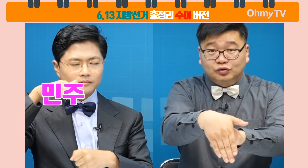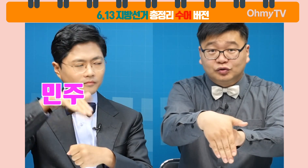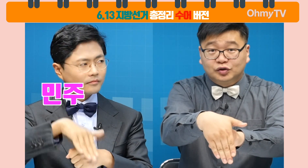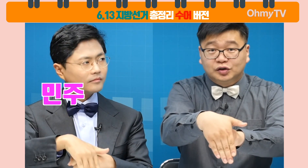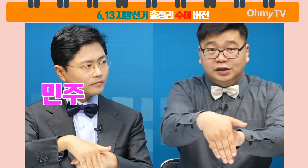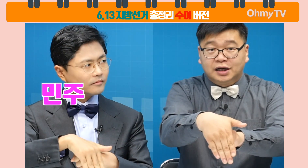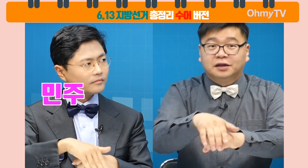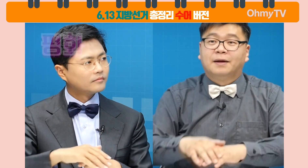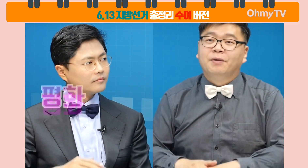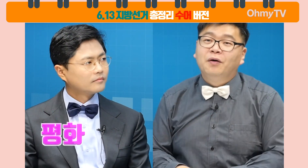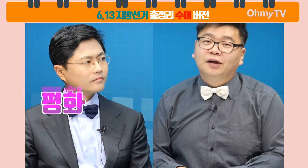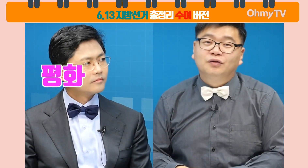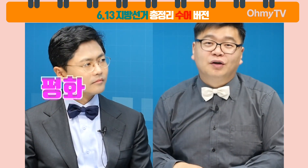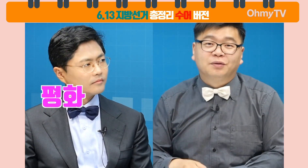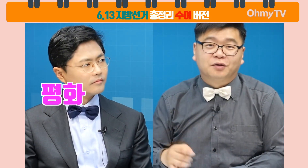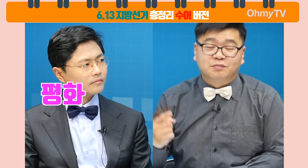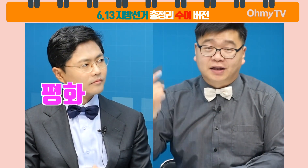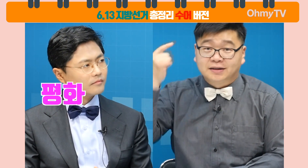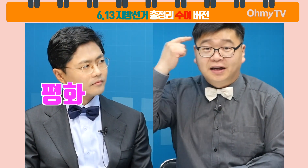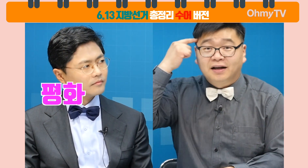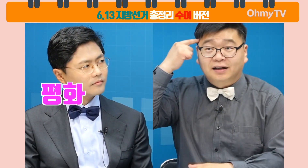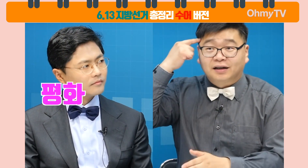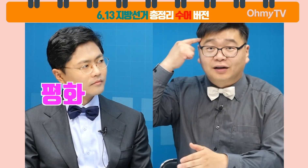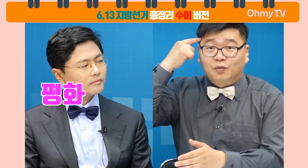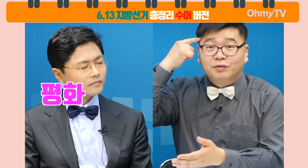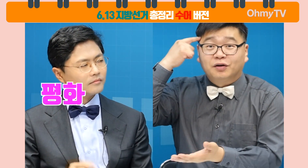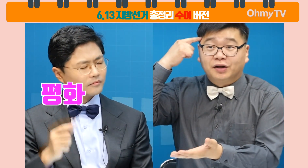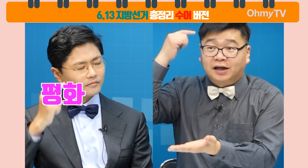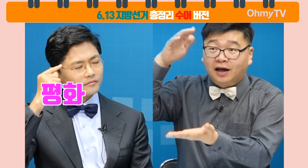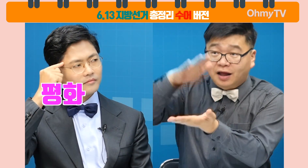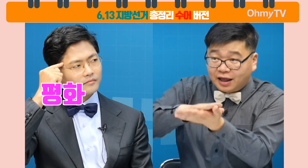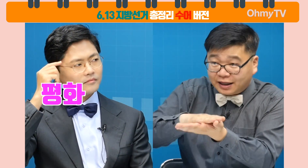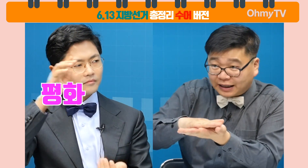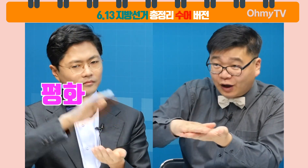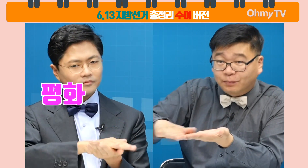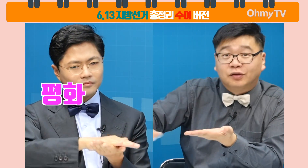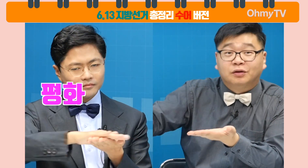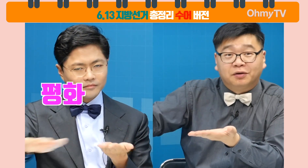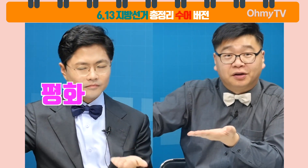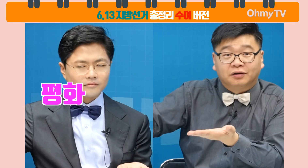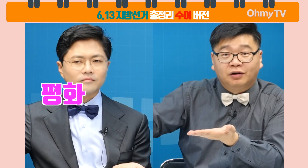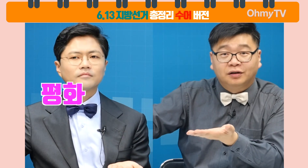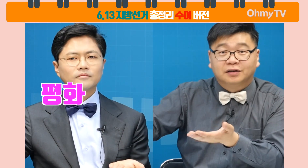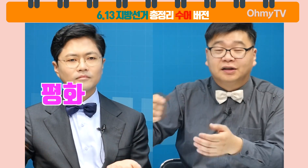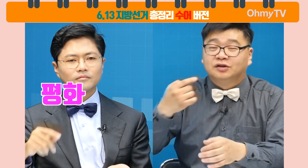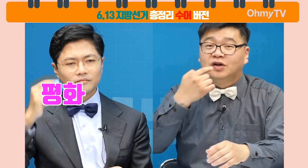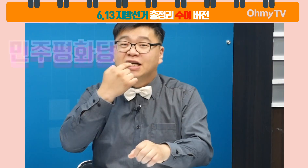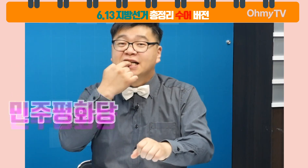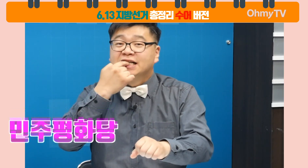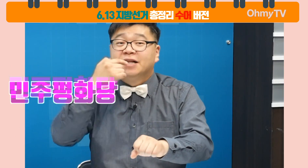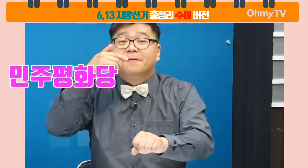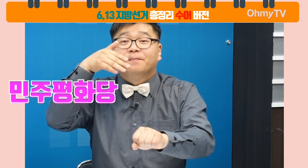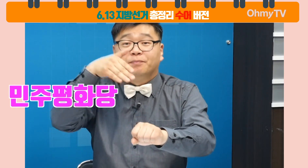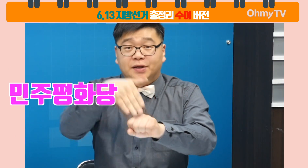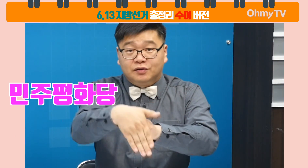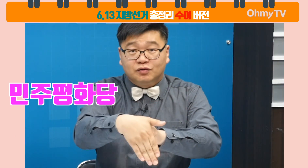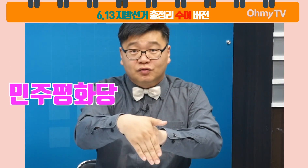민주. 평화라는 수화도 배웠습니다. 생각, 고민거리가 다 없어져 버리는 것. 그래서